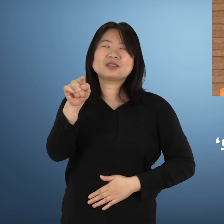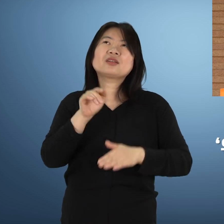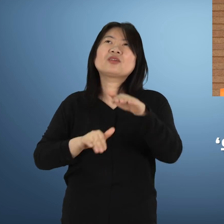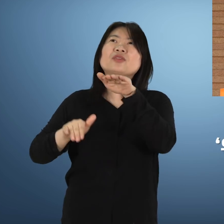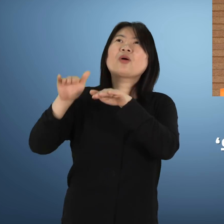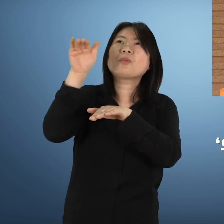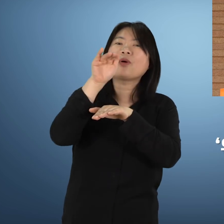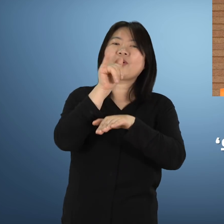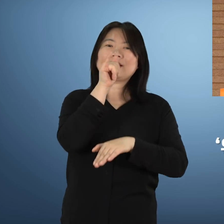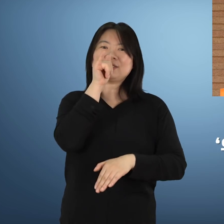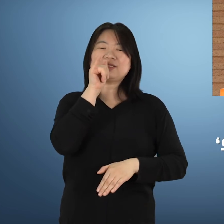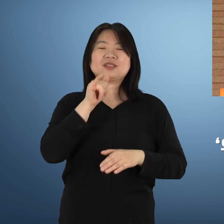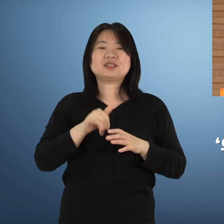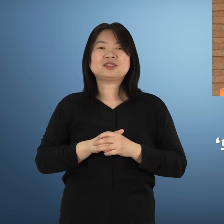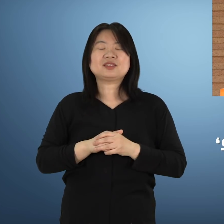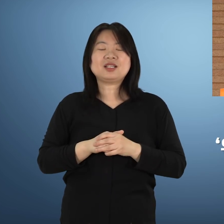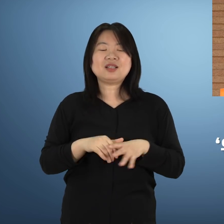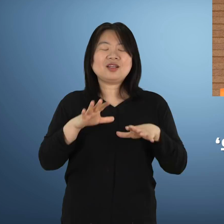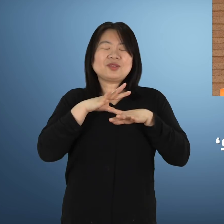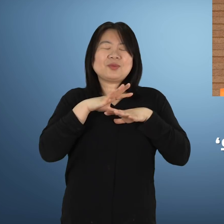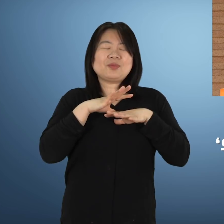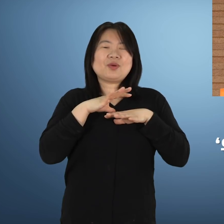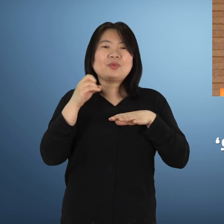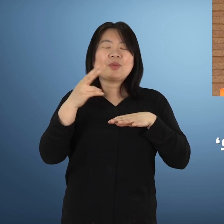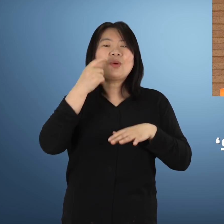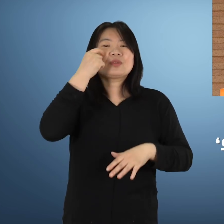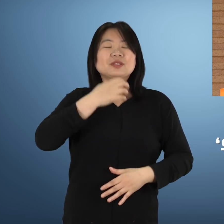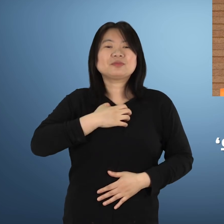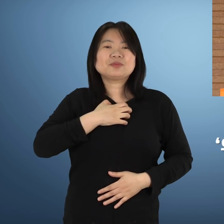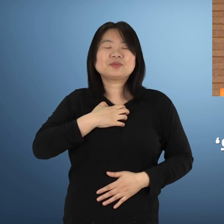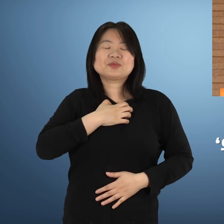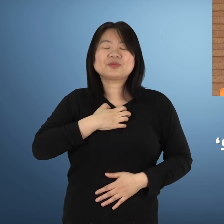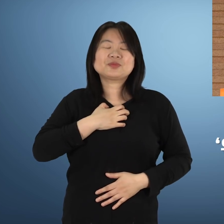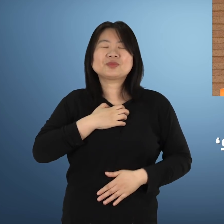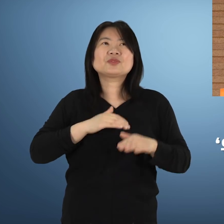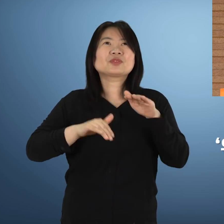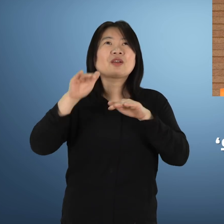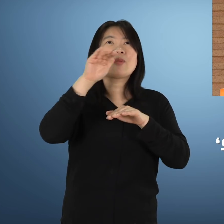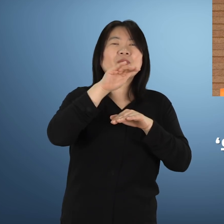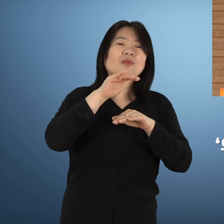넘어 이 공포와 이 슬픔을 넘어